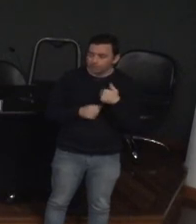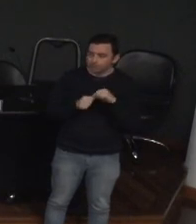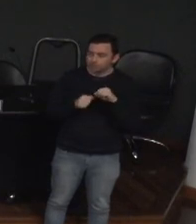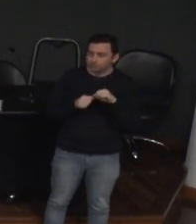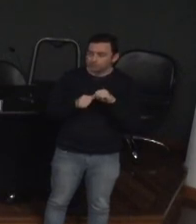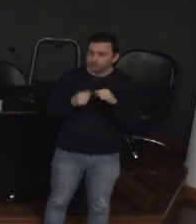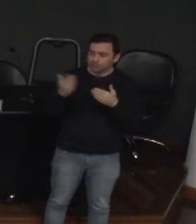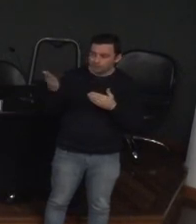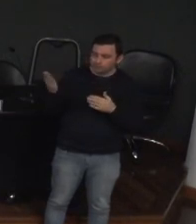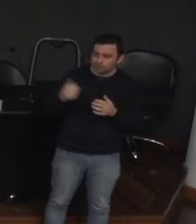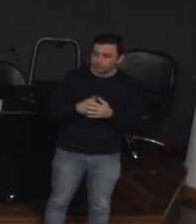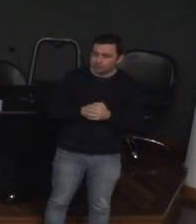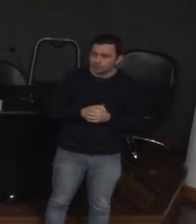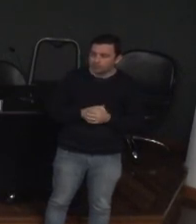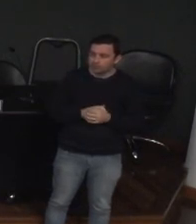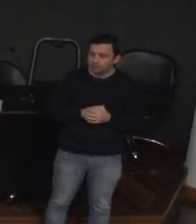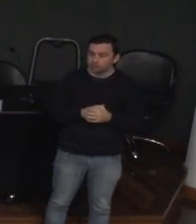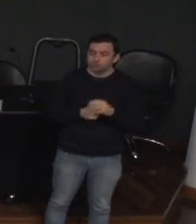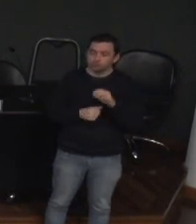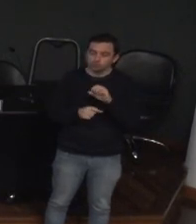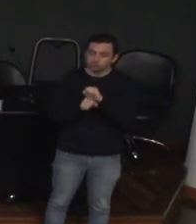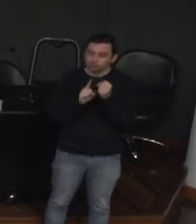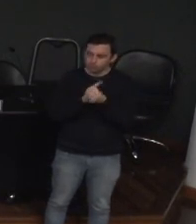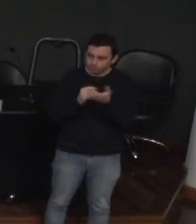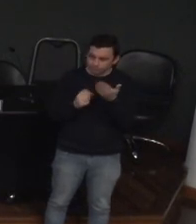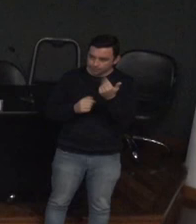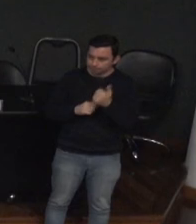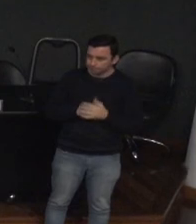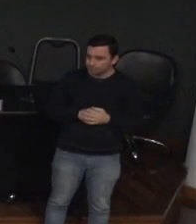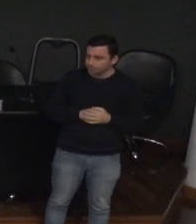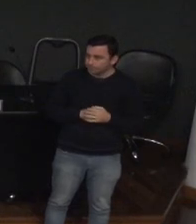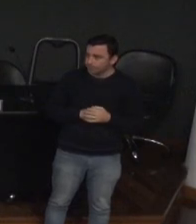Ativo? Ativo. Uhum, vem então, vamos lá.